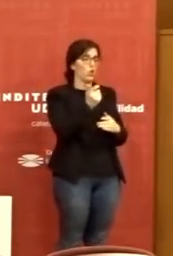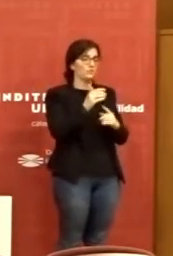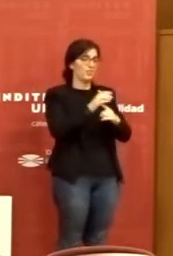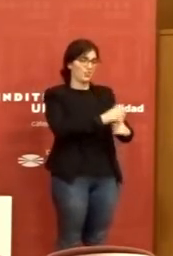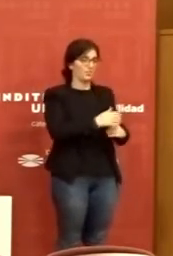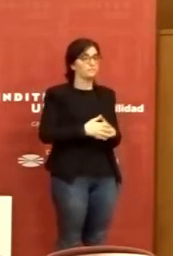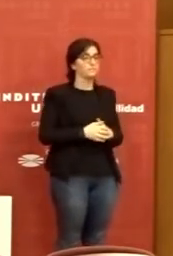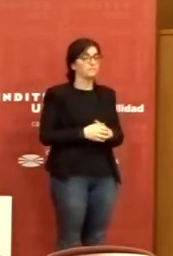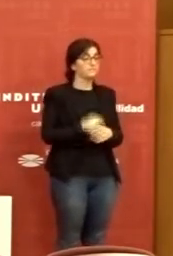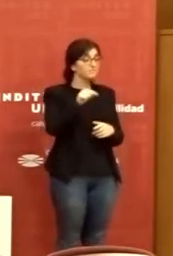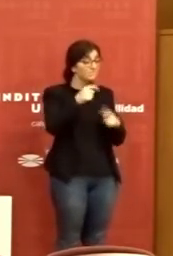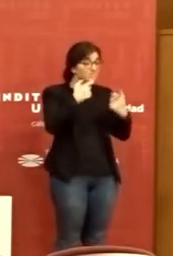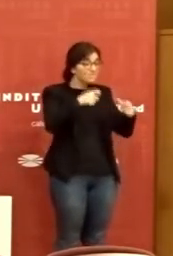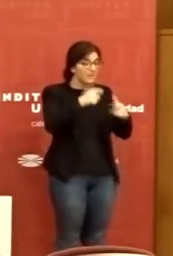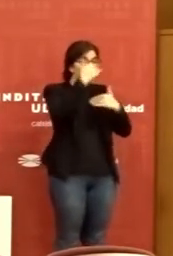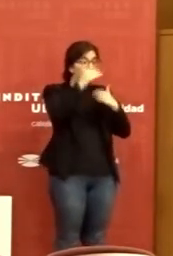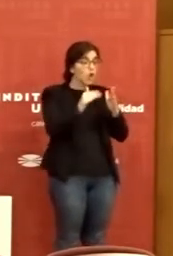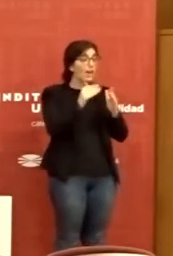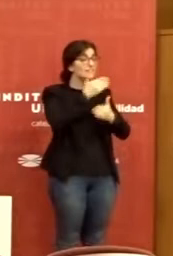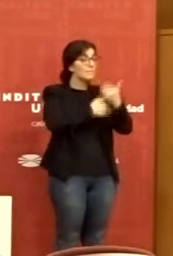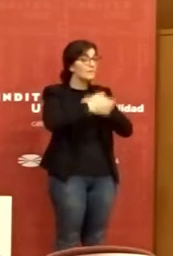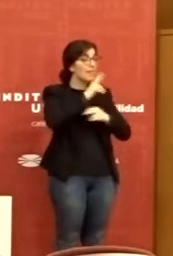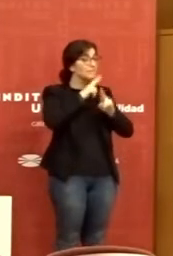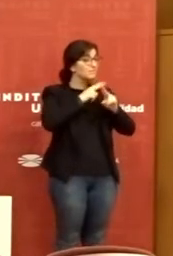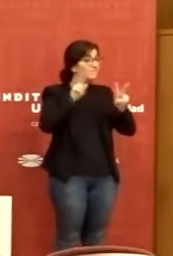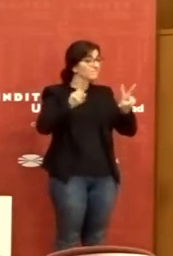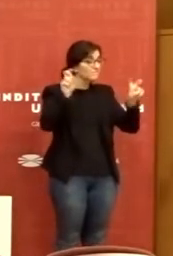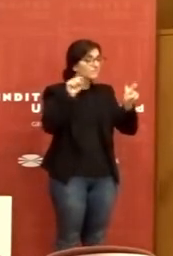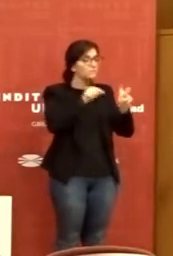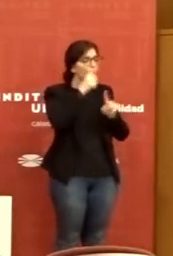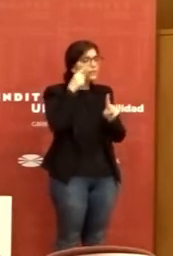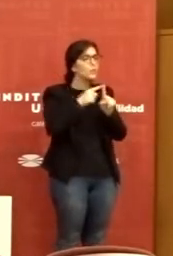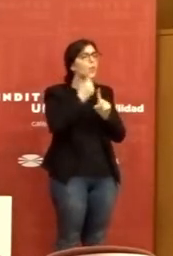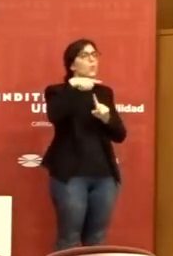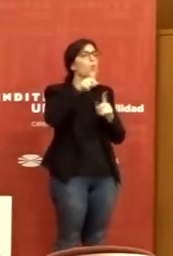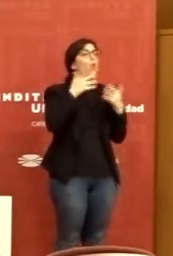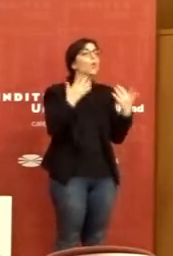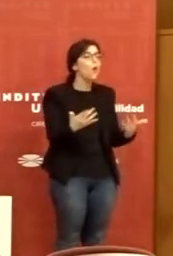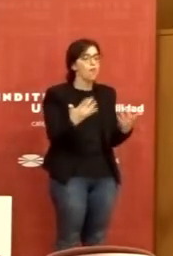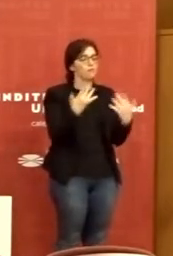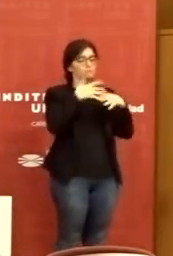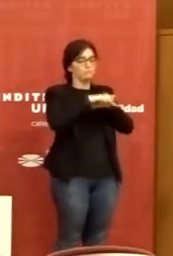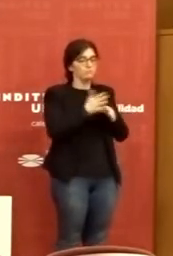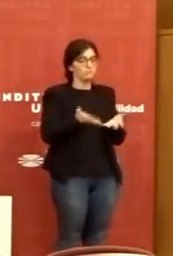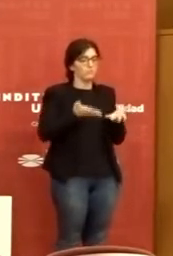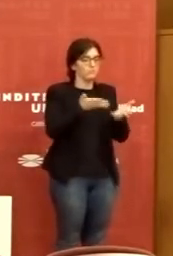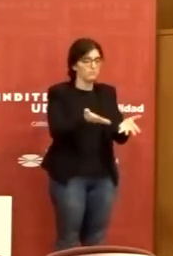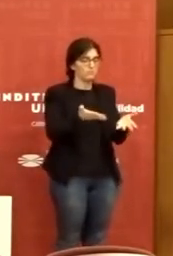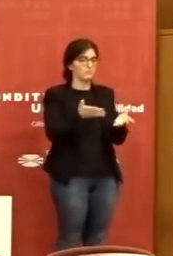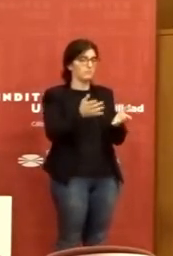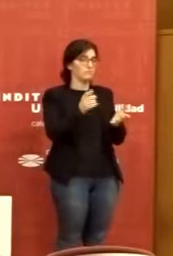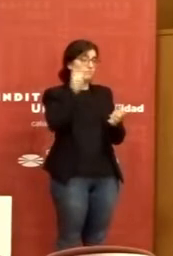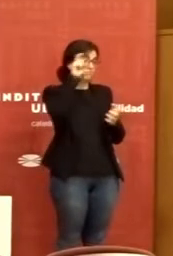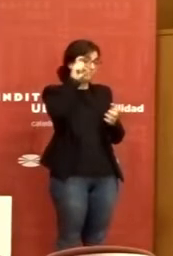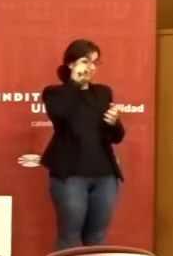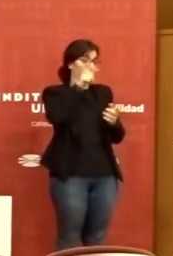mayoritaria. Esta unidad de atención a la discapacidad tiene como principal cometido facilitar la plena inclusión del estudiantado, del profesorado y del